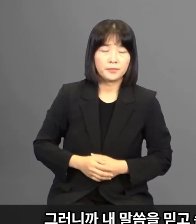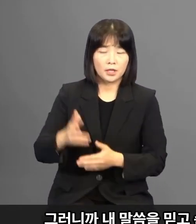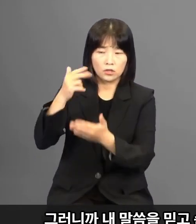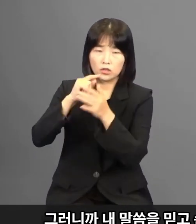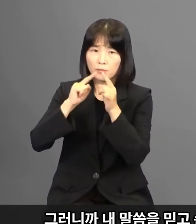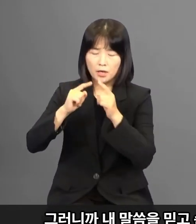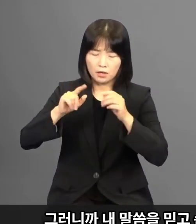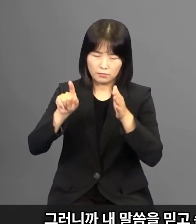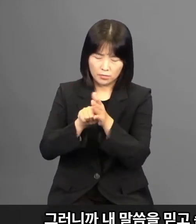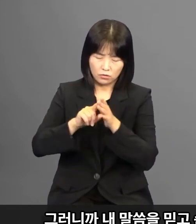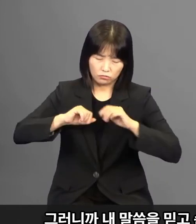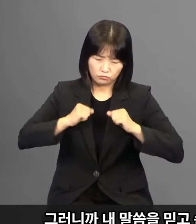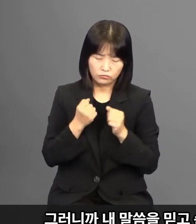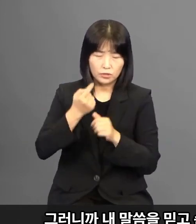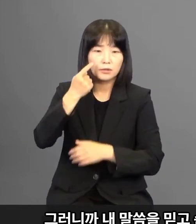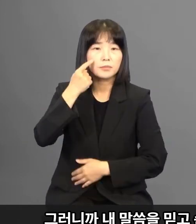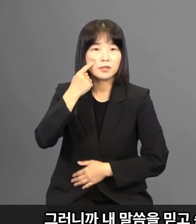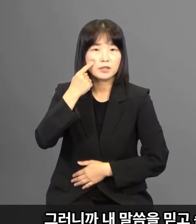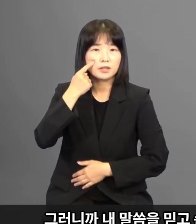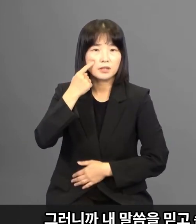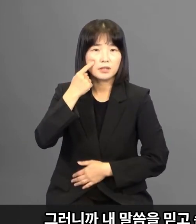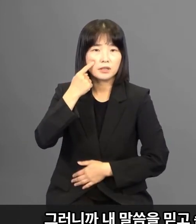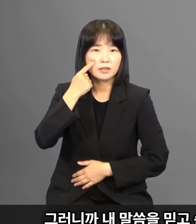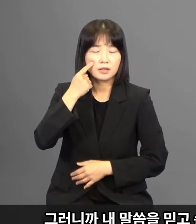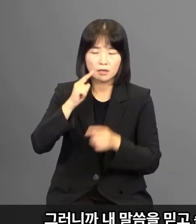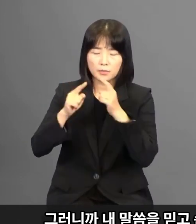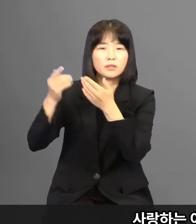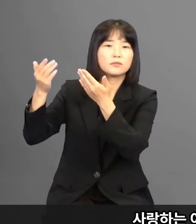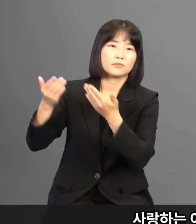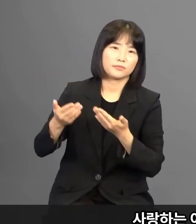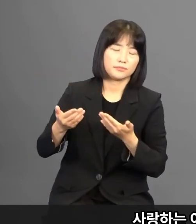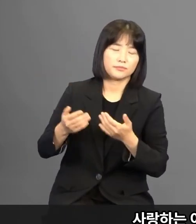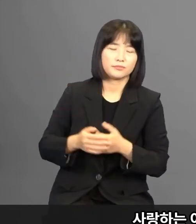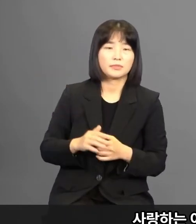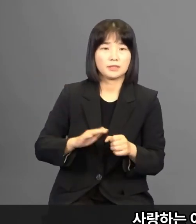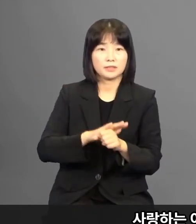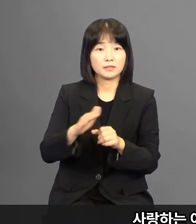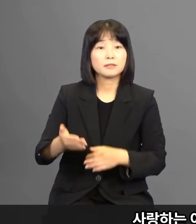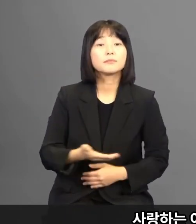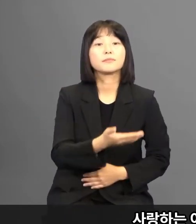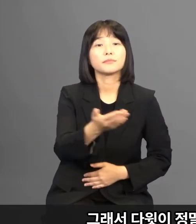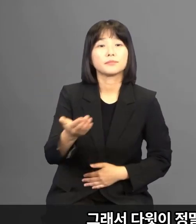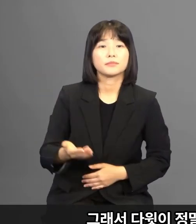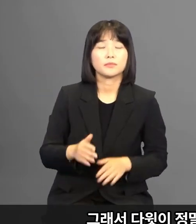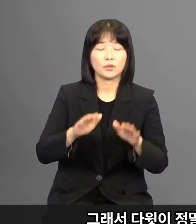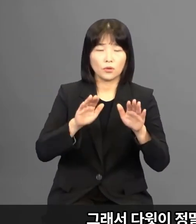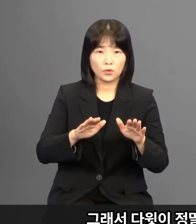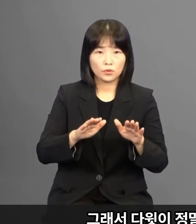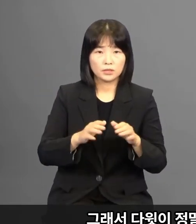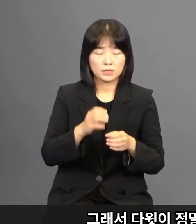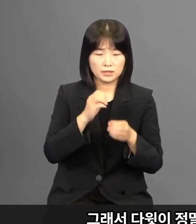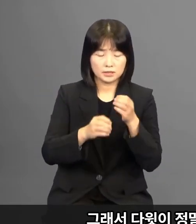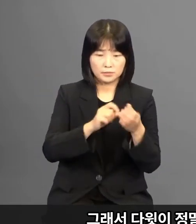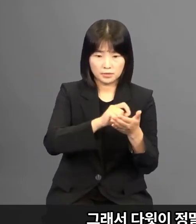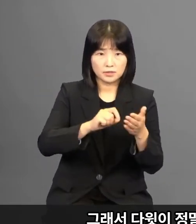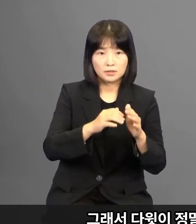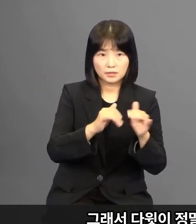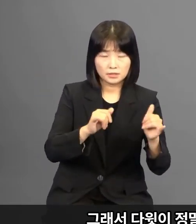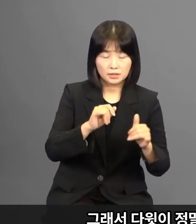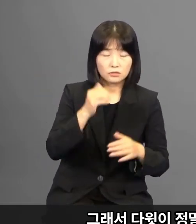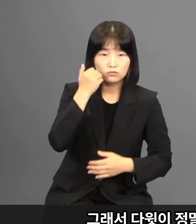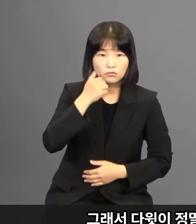믿고 순종해 봐라 라고 말씀해 주시는 것이죠. 사랑하는 여러분, 오늘 시편 기자가 그래서